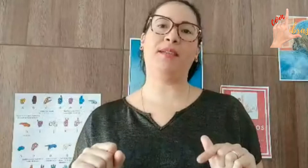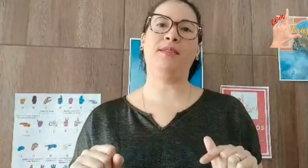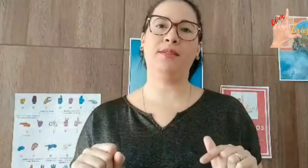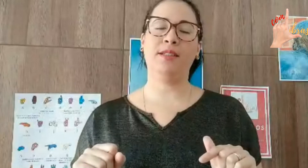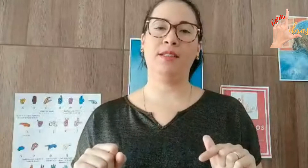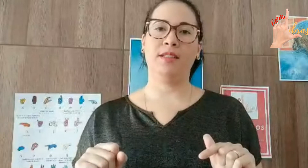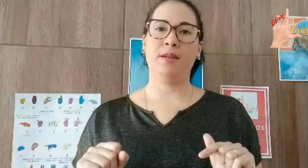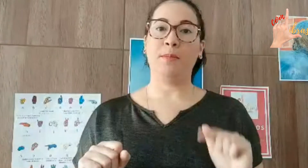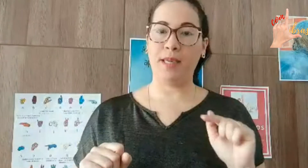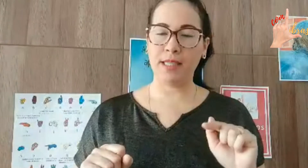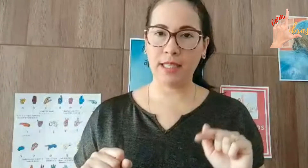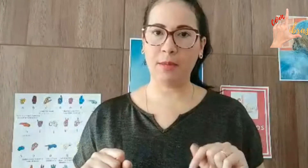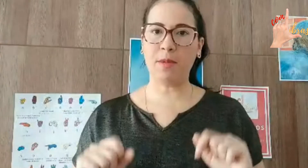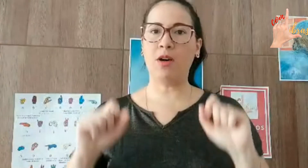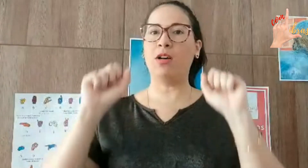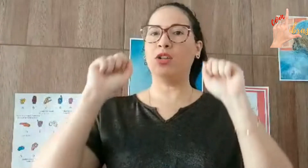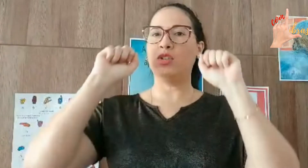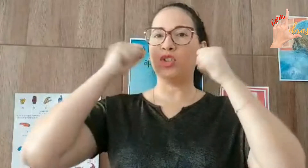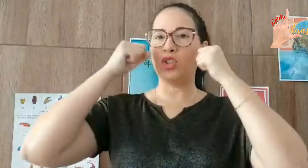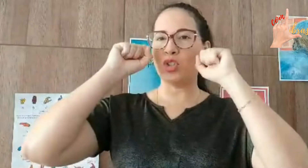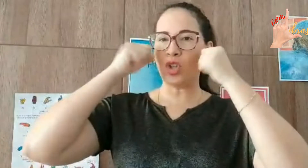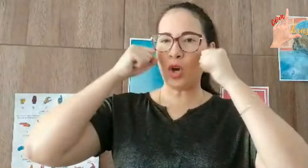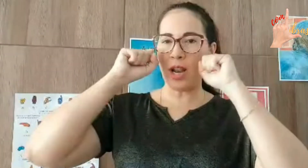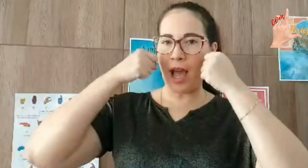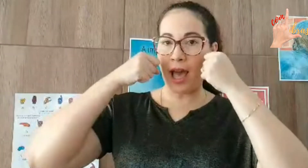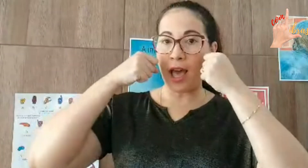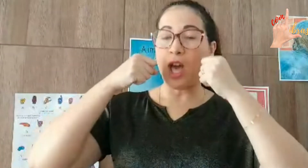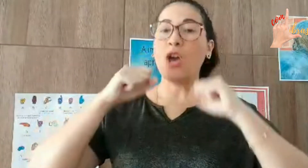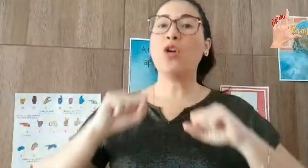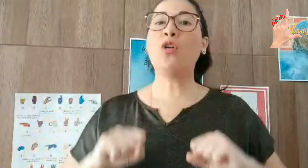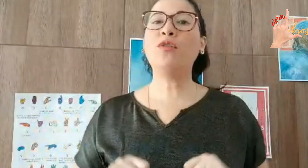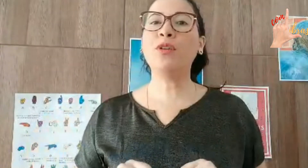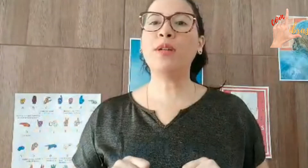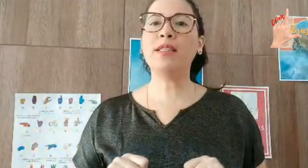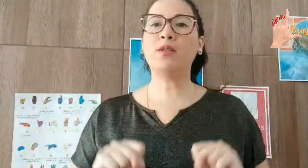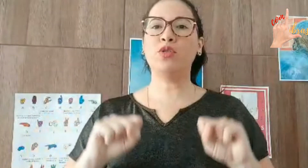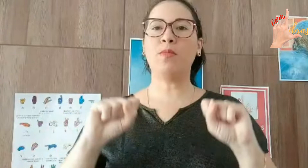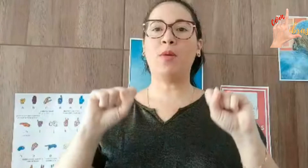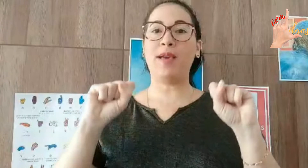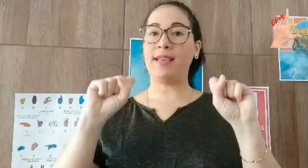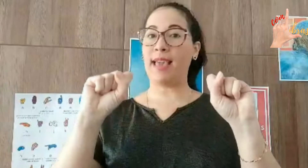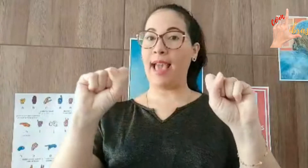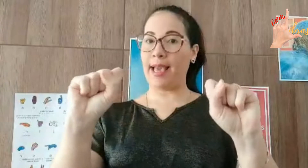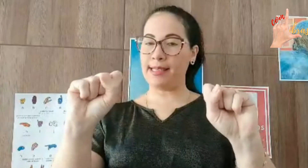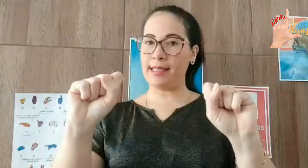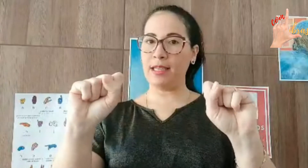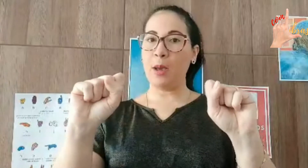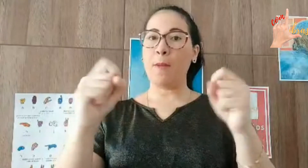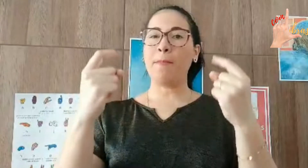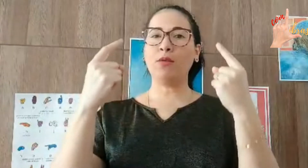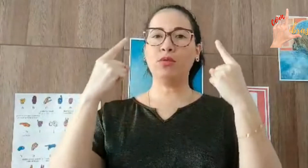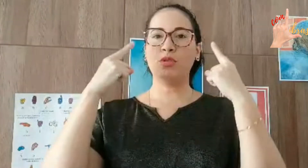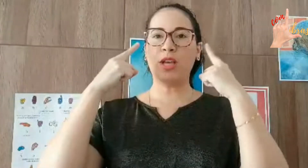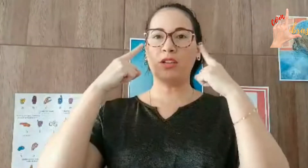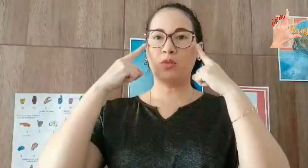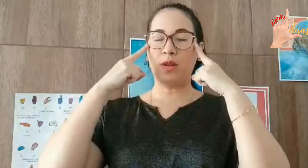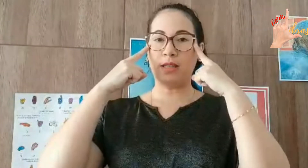movimento. Perceba, ó, chorar. Configuração de mão em S, ponto de